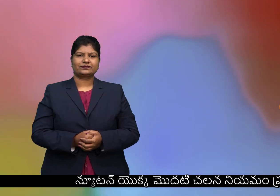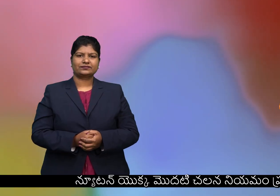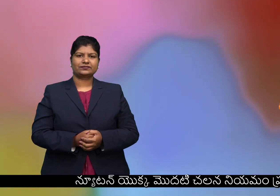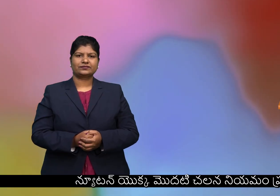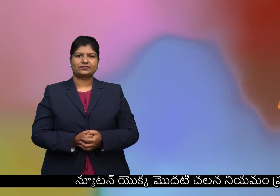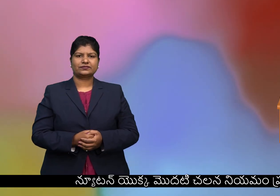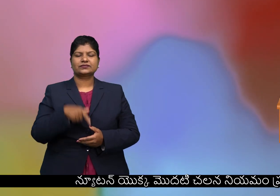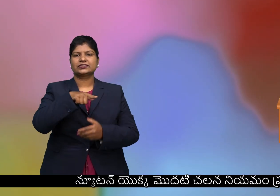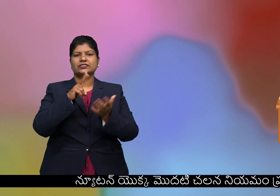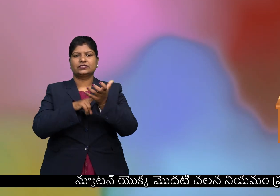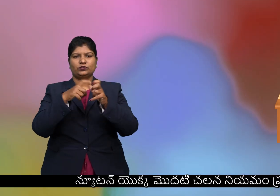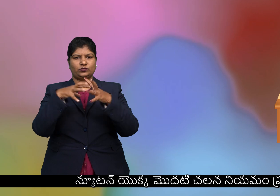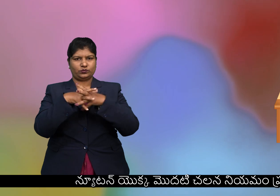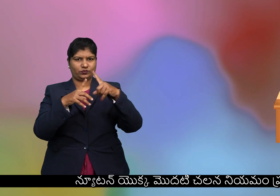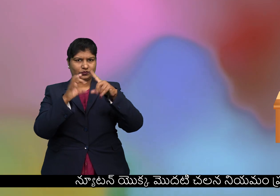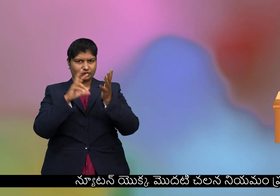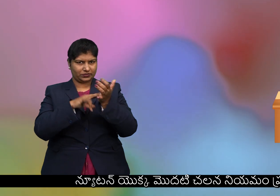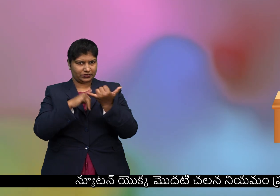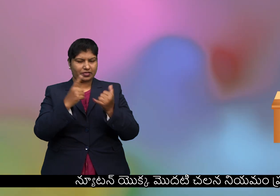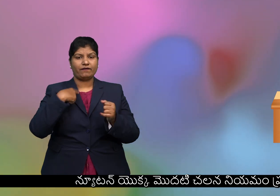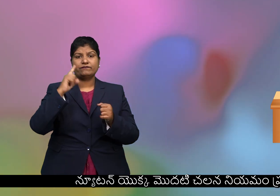న్యూటన్ యొక్క మొదటి చలన నియమం ప్రకారం